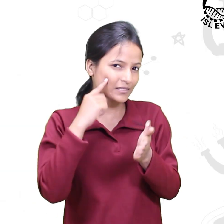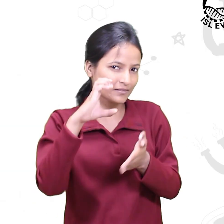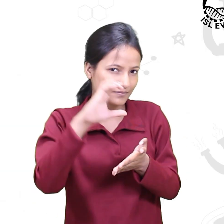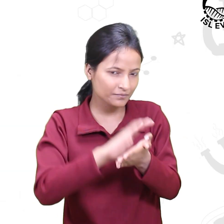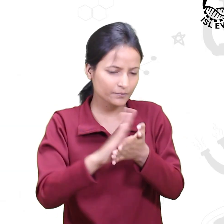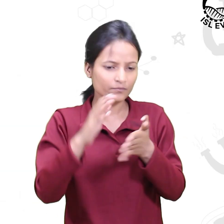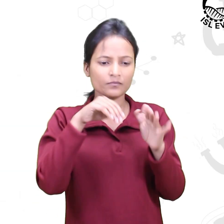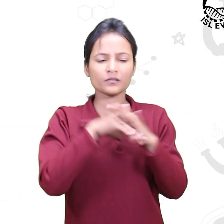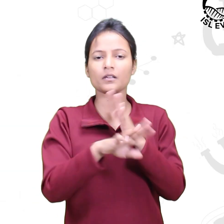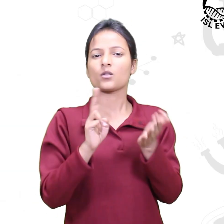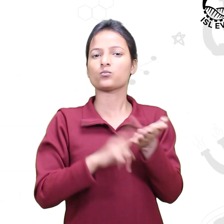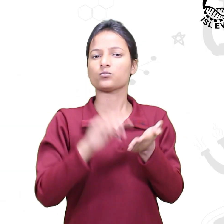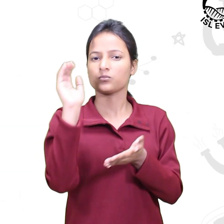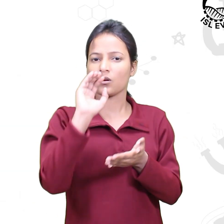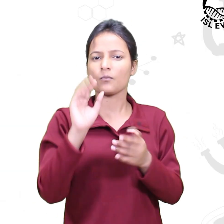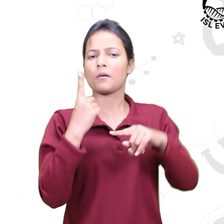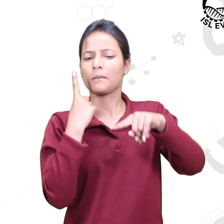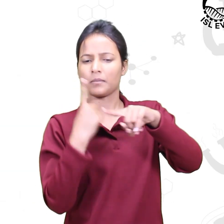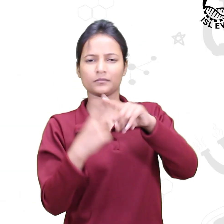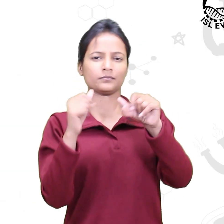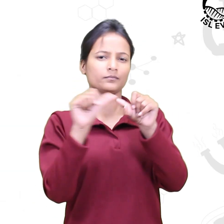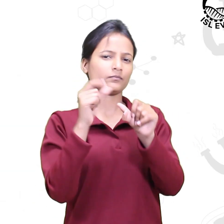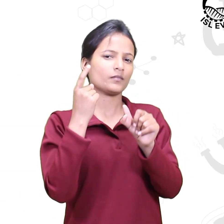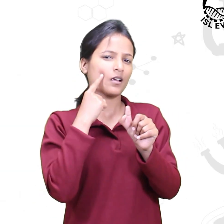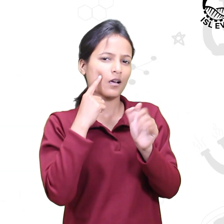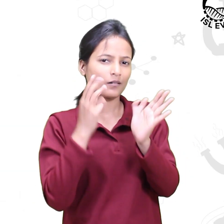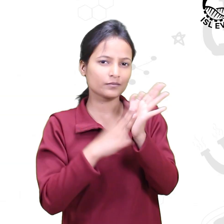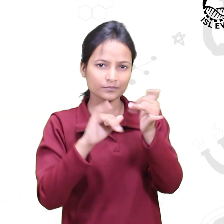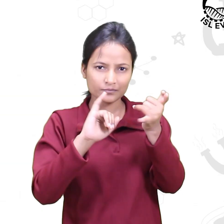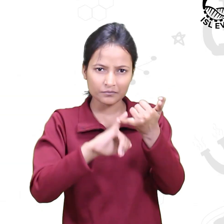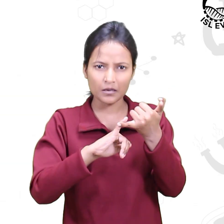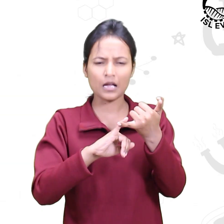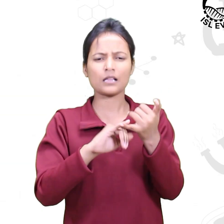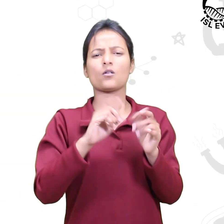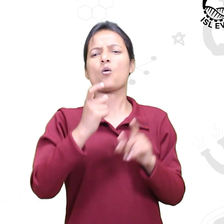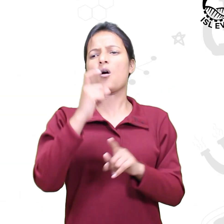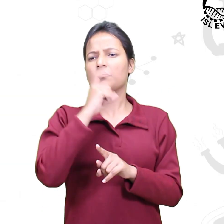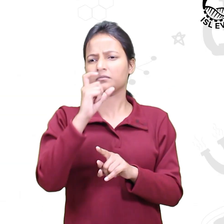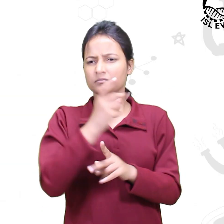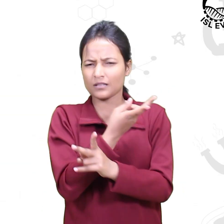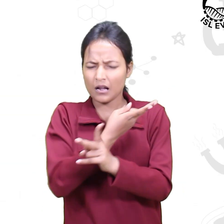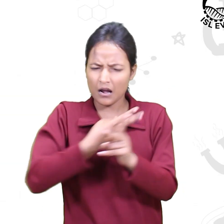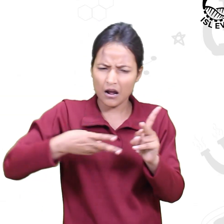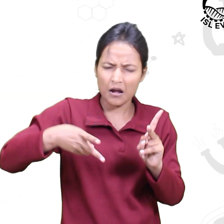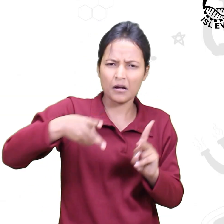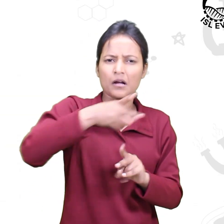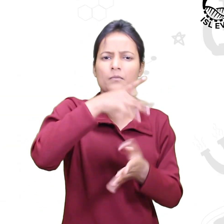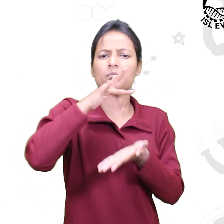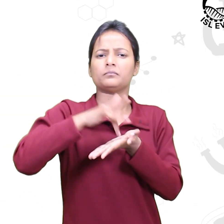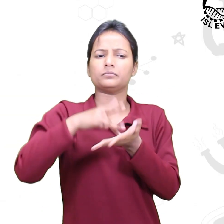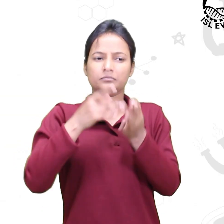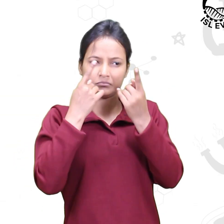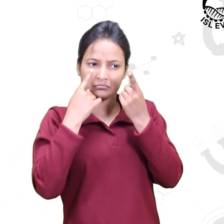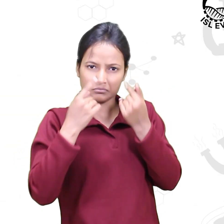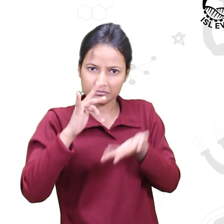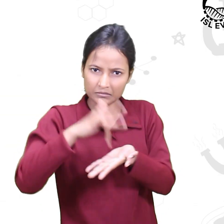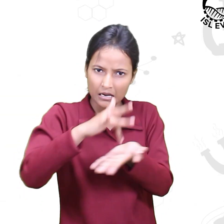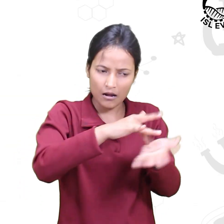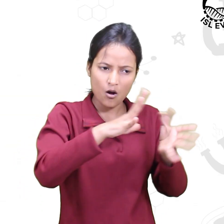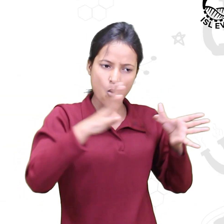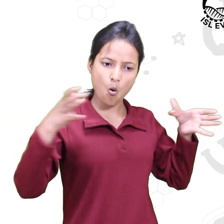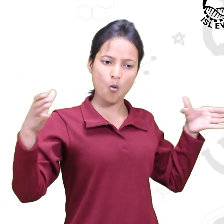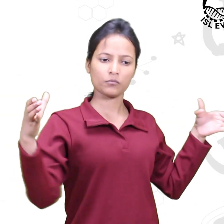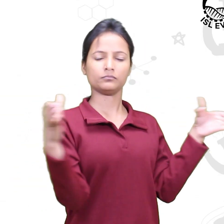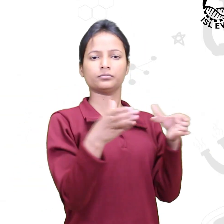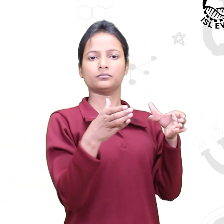GMC नागपुर, देन एम्स, देन आपका जो माफसू है, जो माफसू में जो टेस्टिंग सेंटर